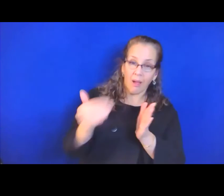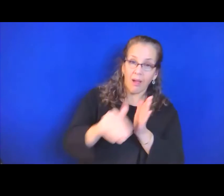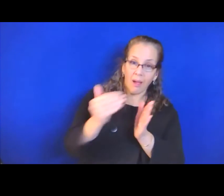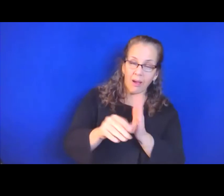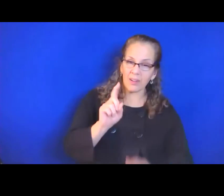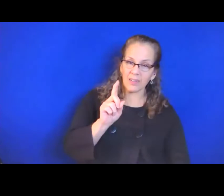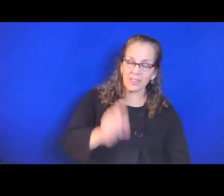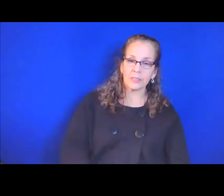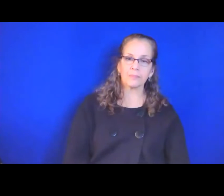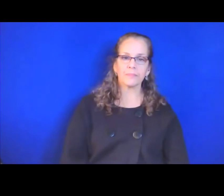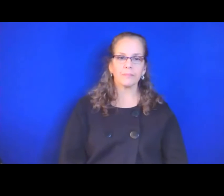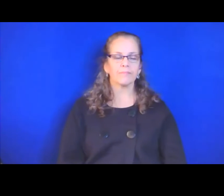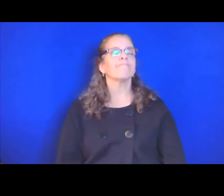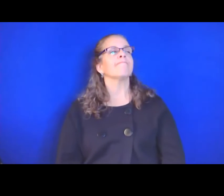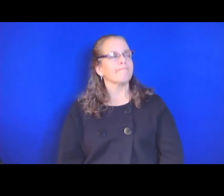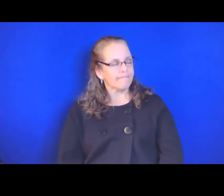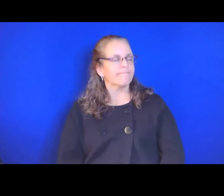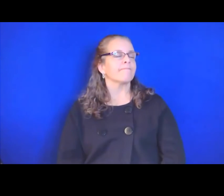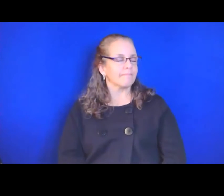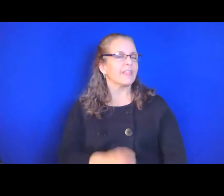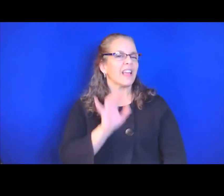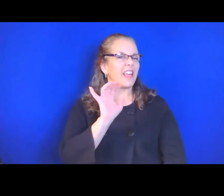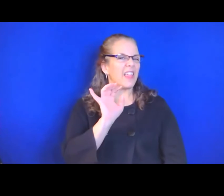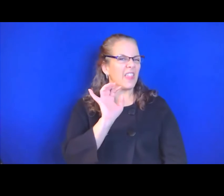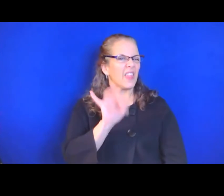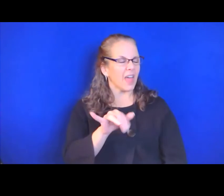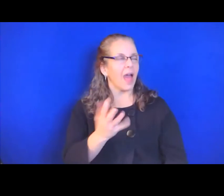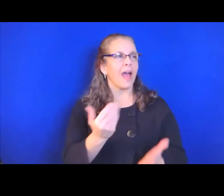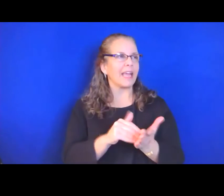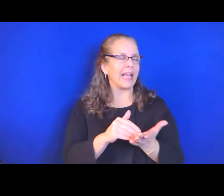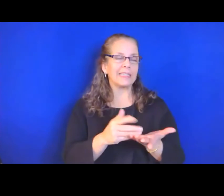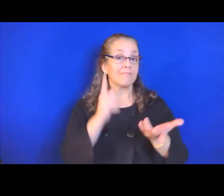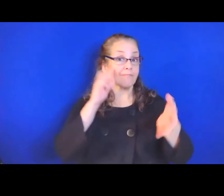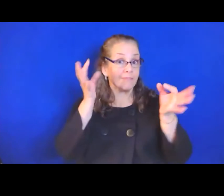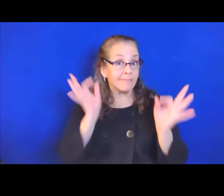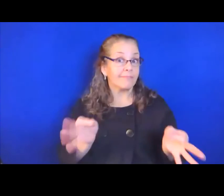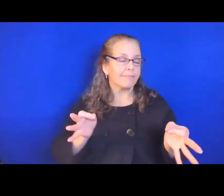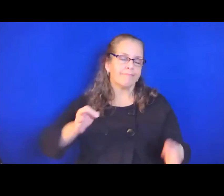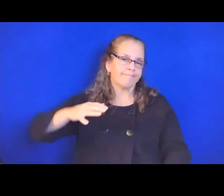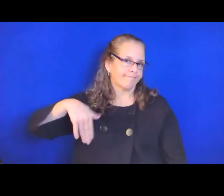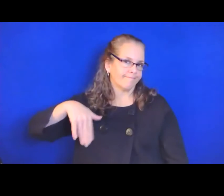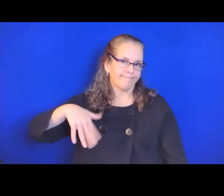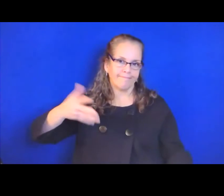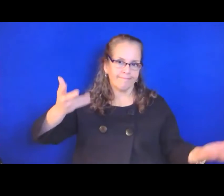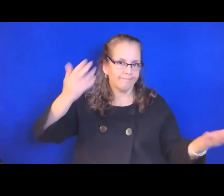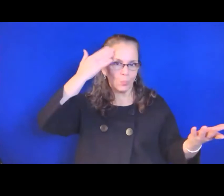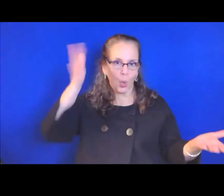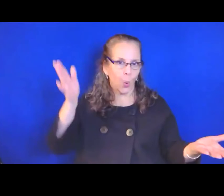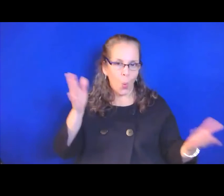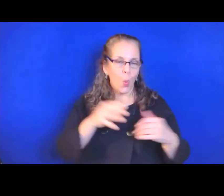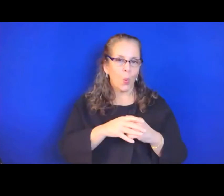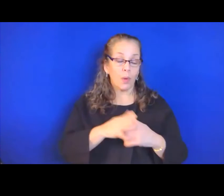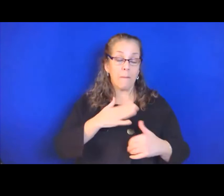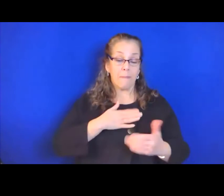还要打另外的加强针？那我们现在呢是根据科